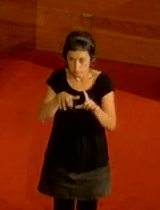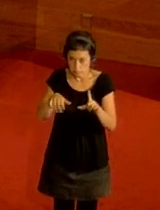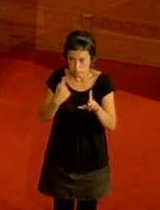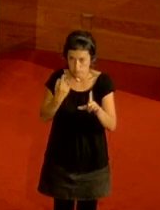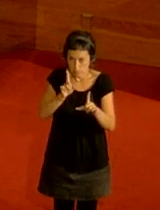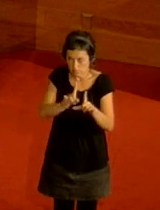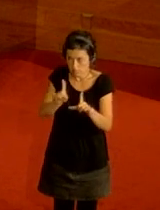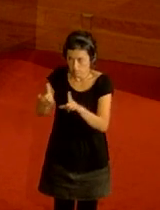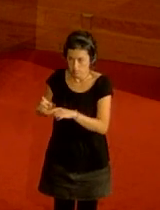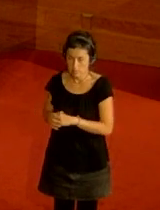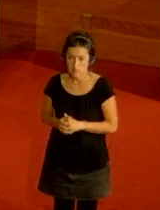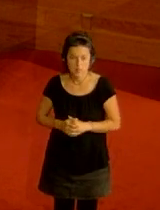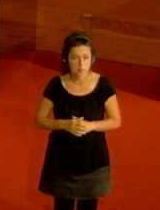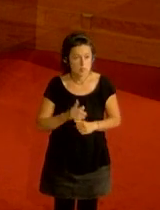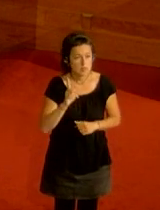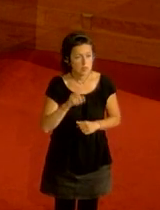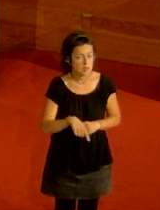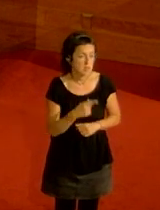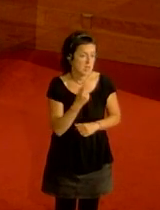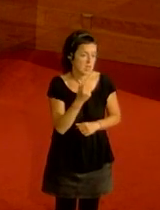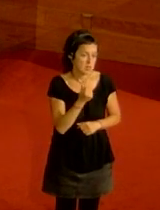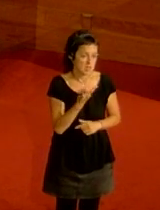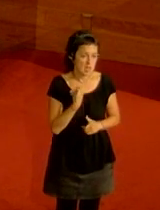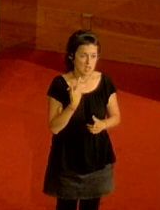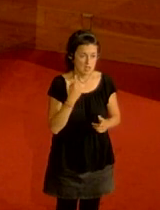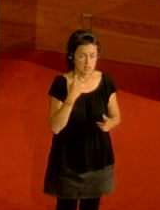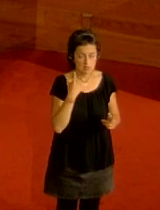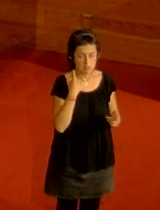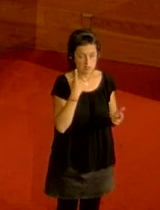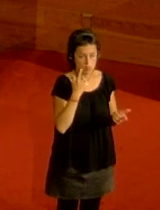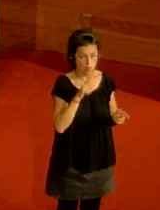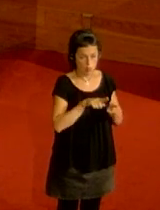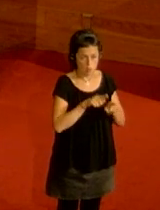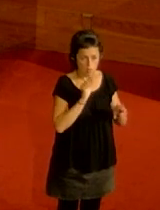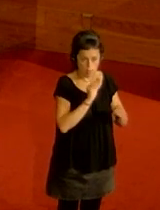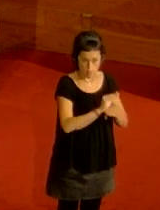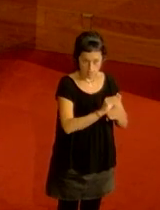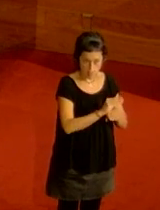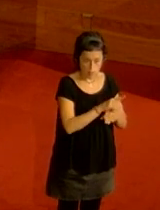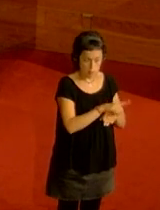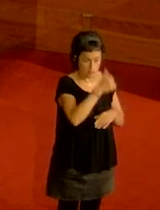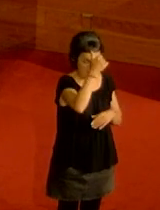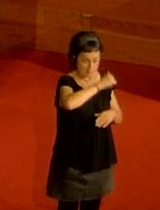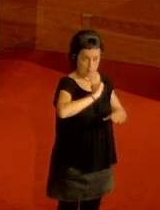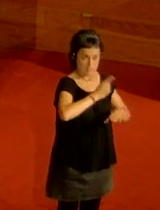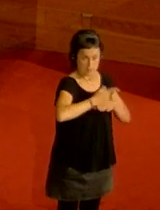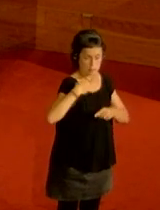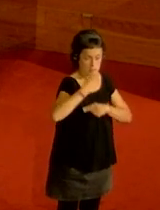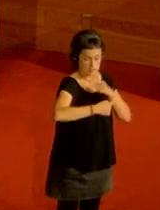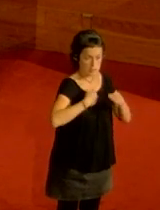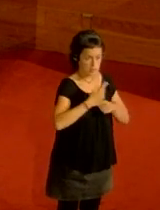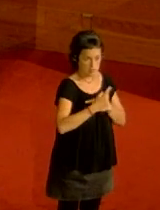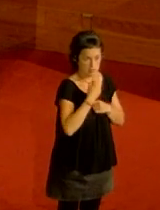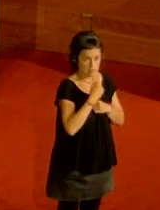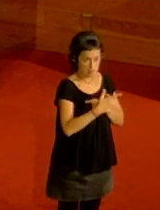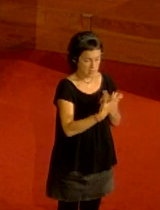capital afectivo como pago Se el patriarcado tradicional consideraba que que que que esos